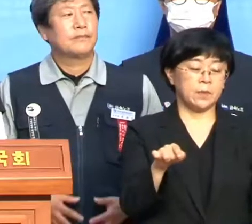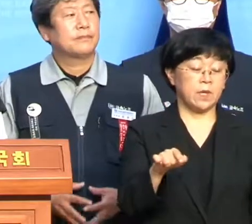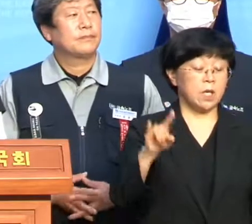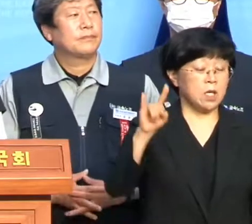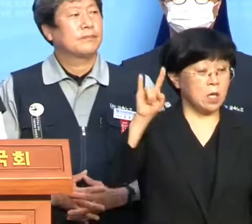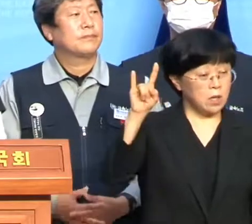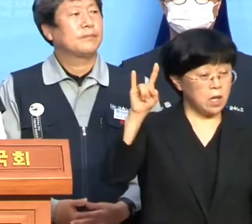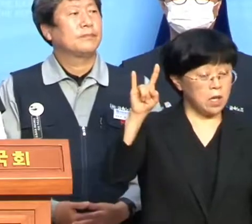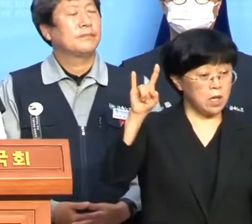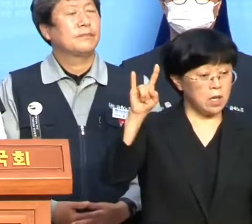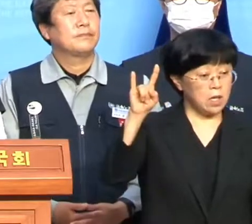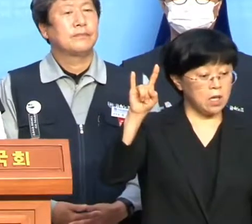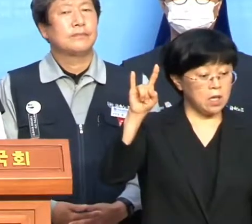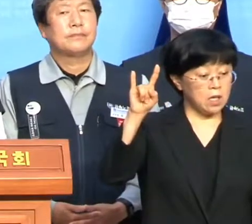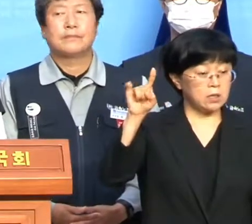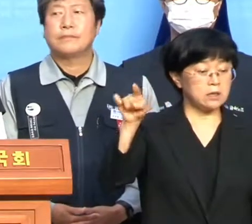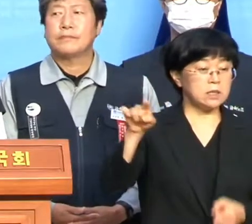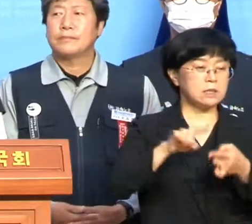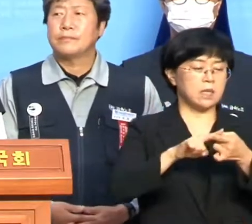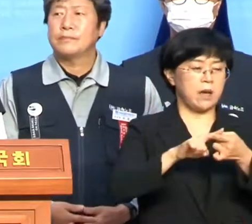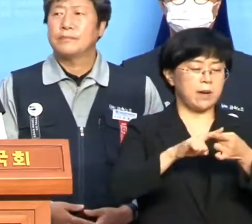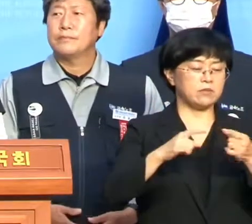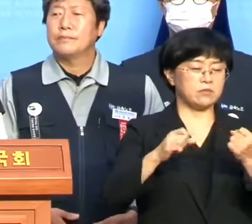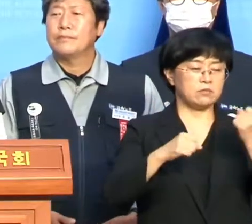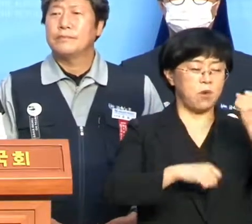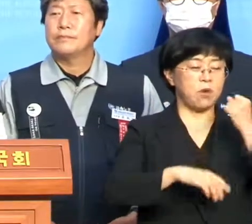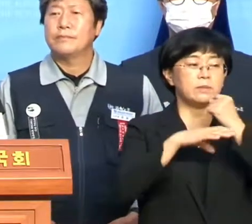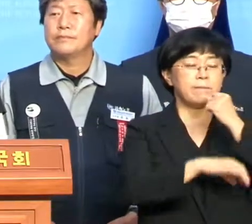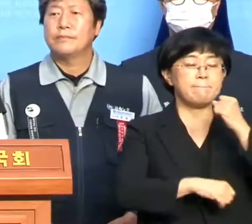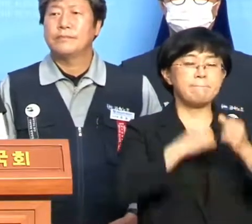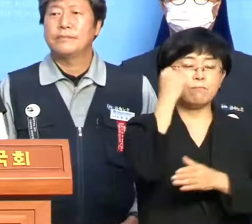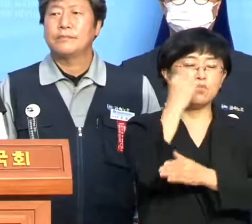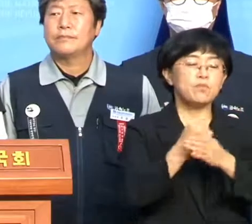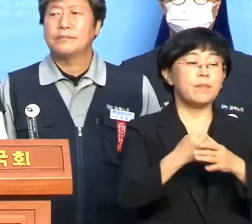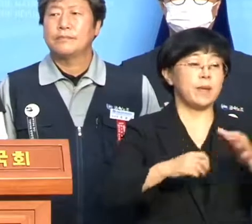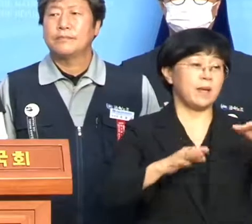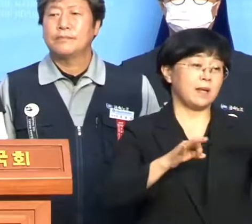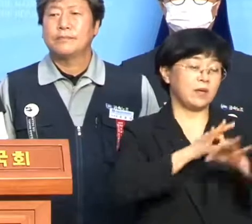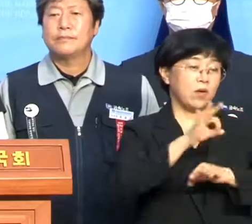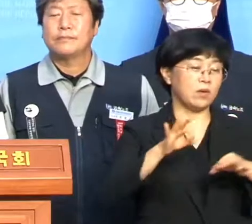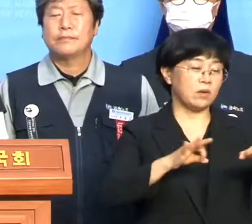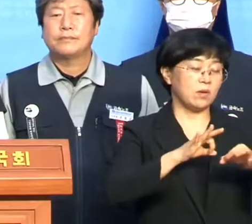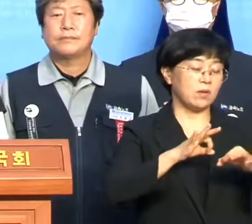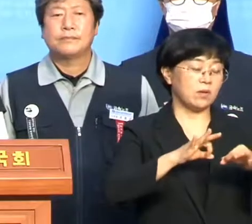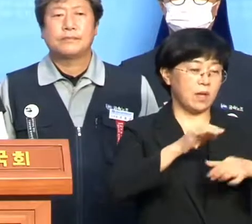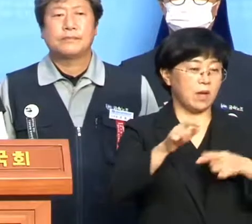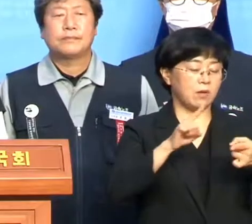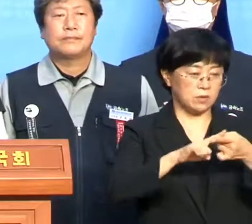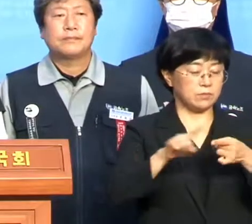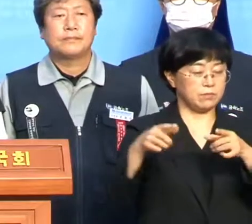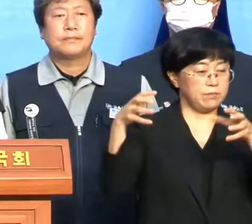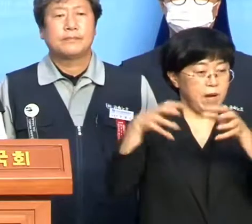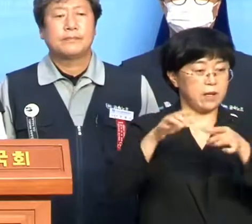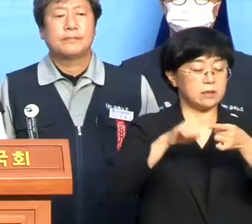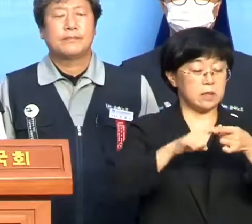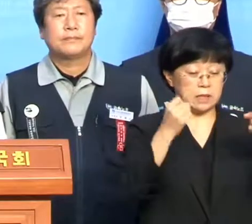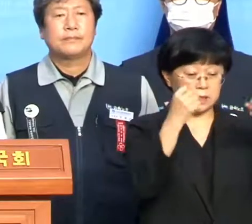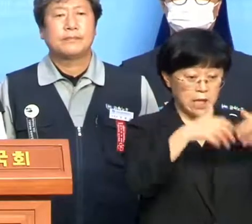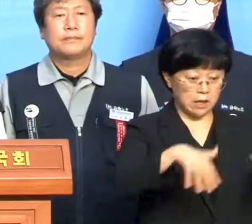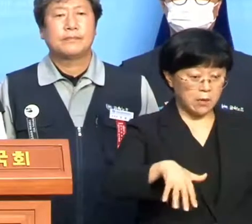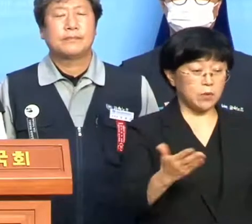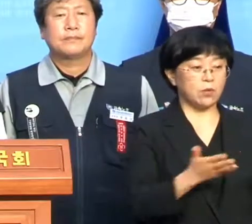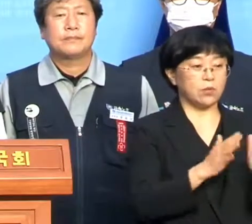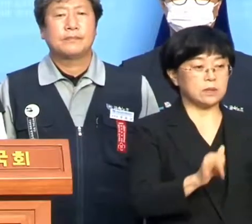현대중공업은 적 폐경 영의 종합 선물세트가 씁니다 사내하청 노동자는 이미 수 천 명의